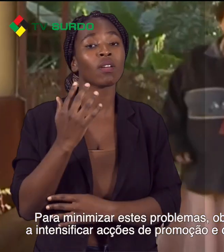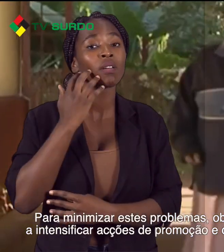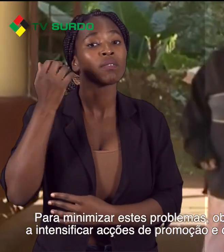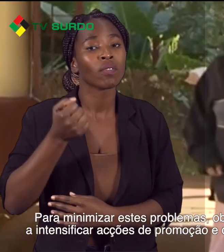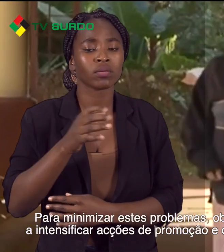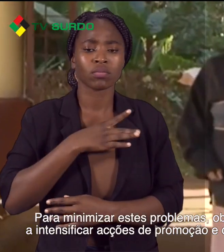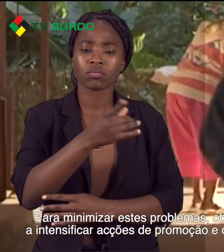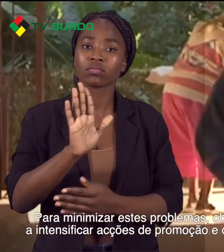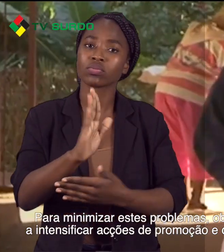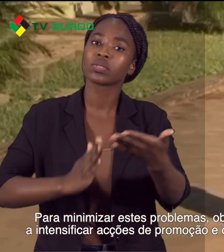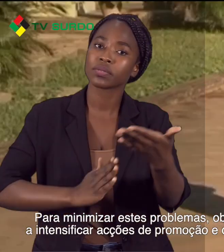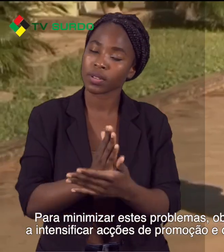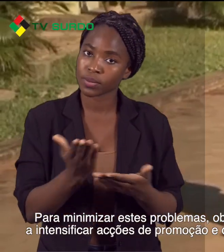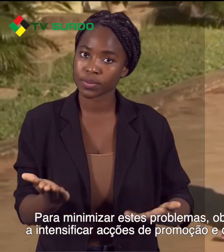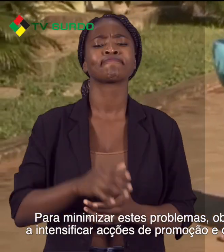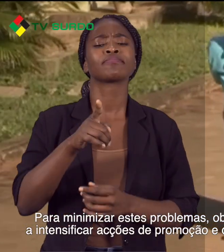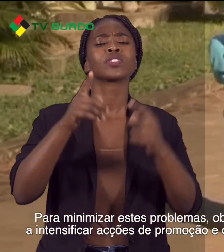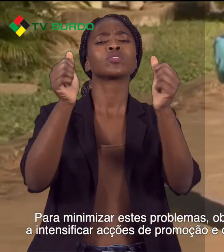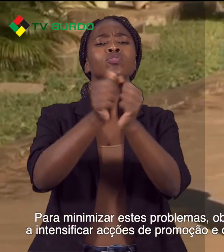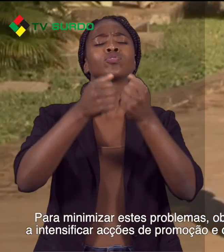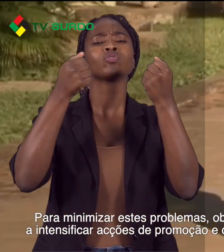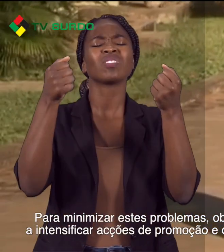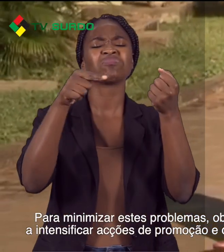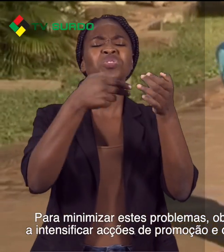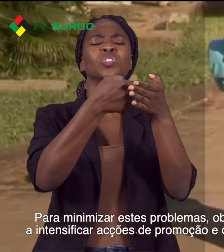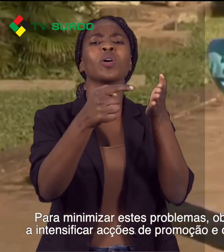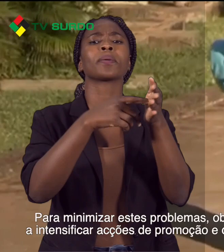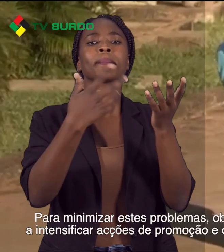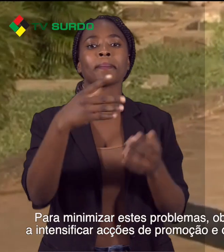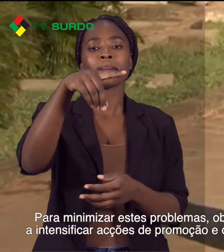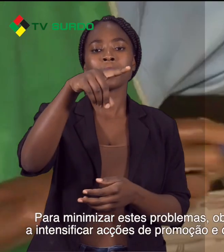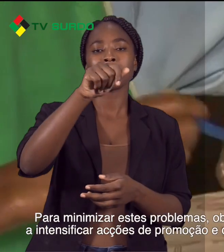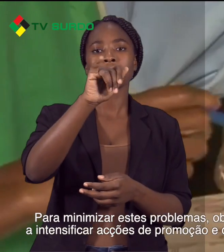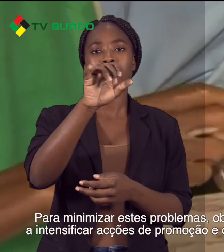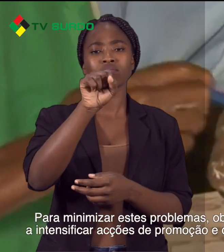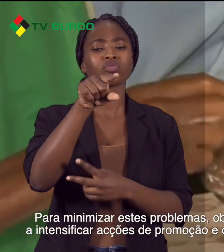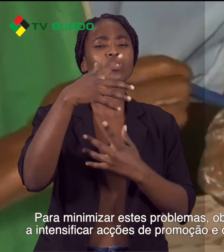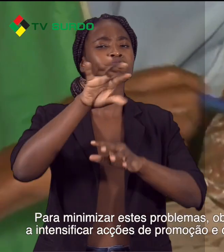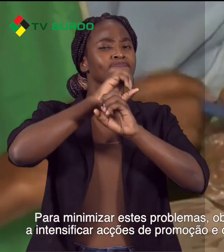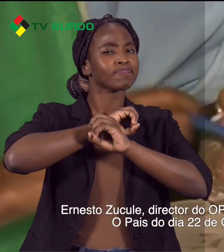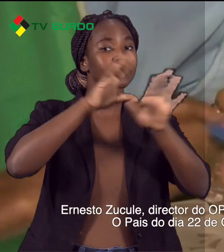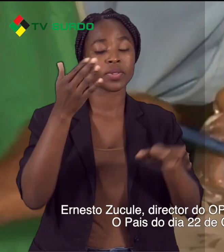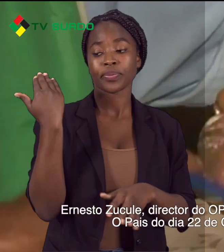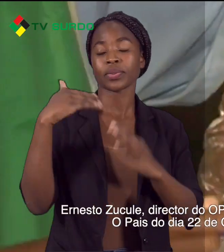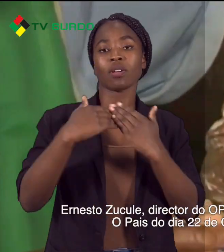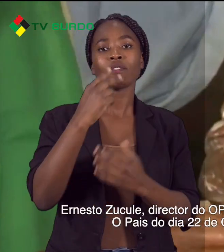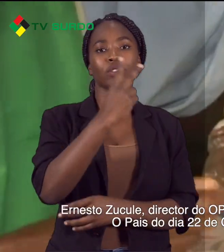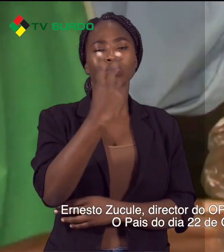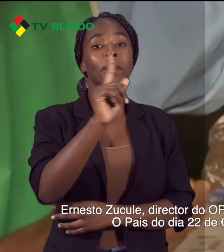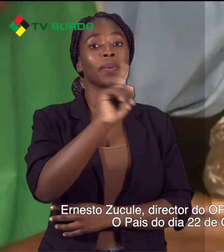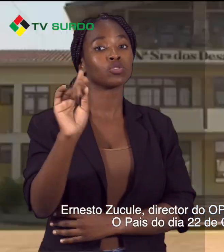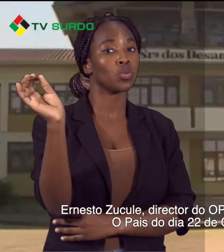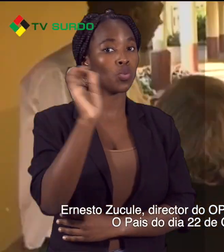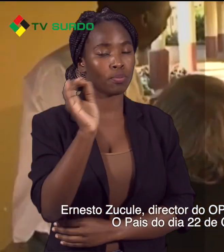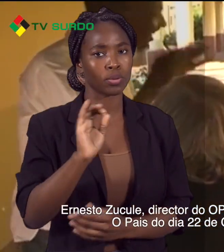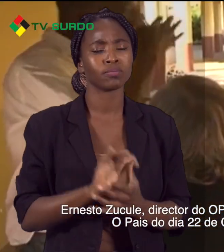Observatório da Pessoa Idosa está a intensificar ações de promoção e divulgação dos direitos dos idosos. Ernesto Zucum,